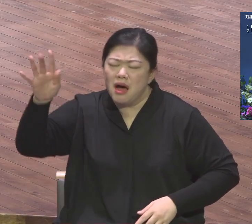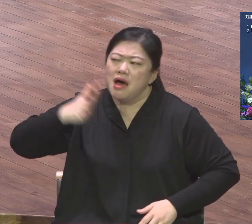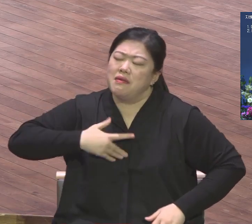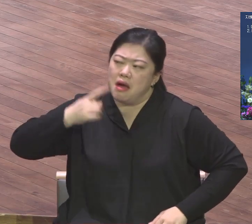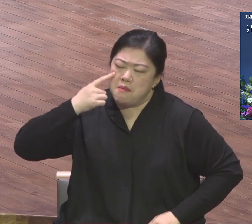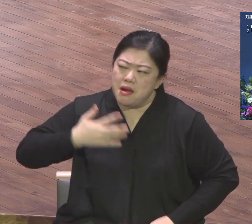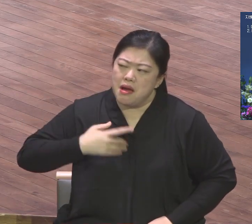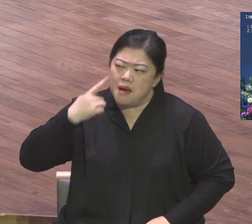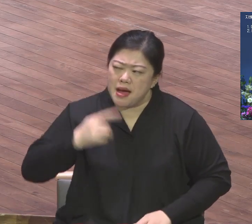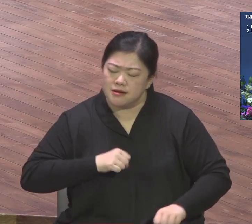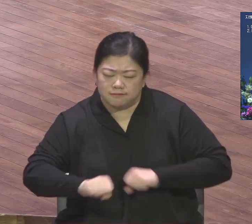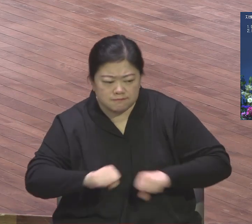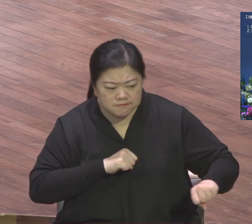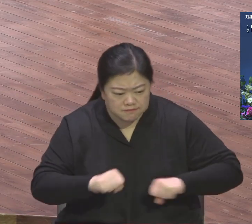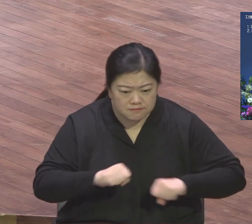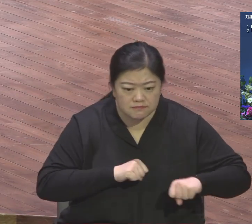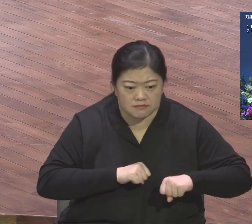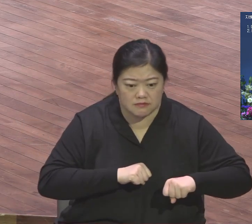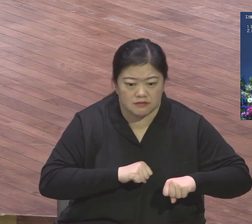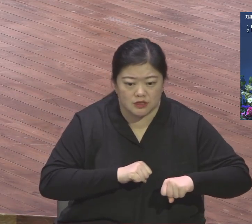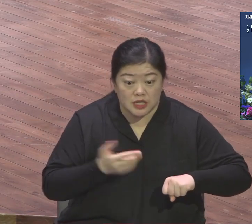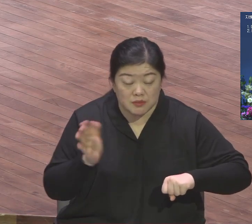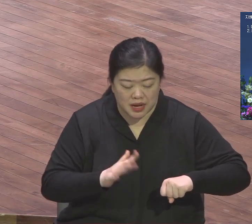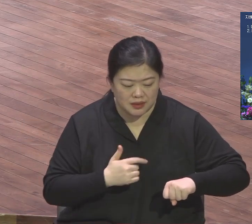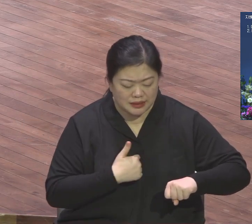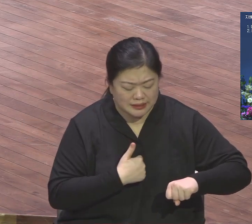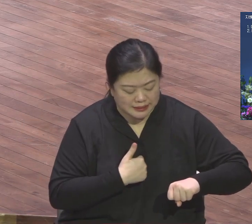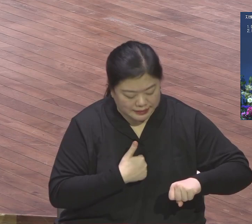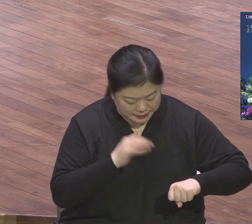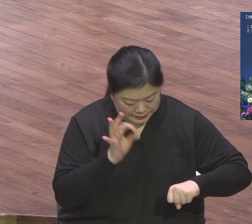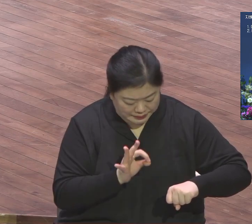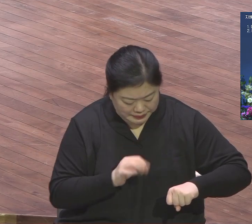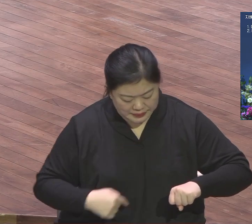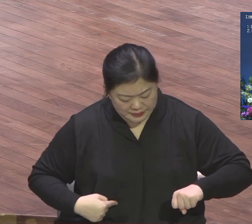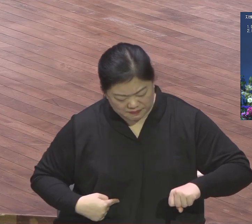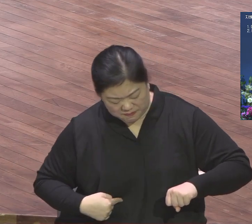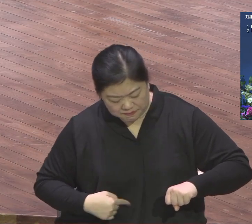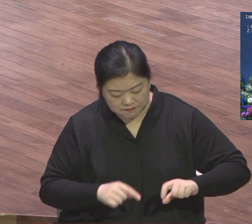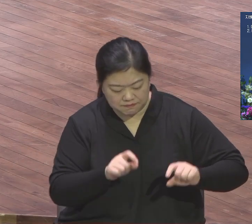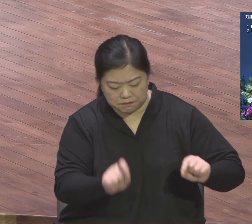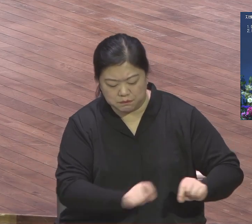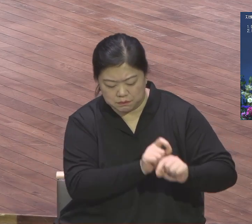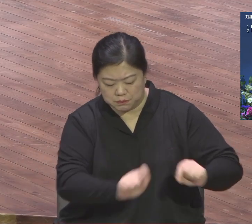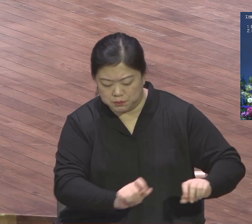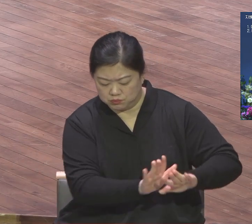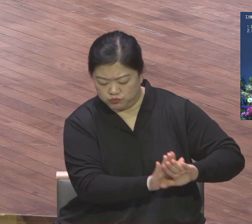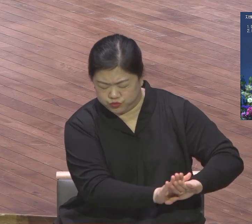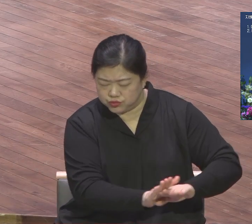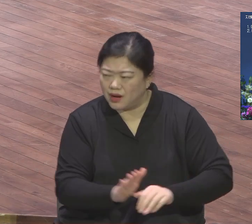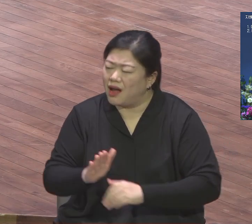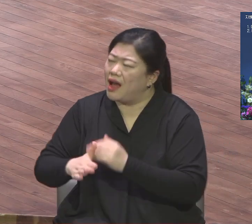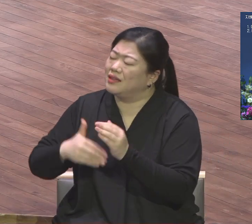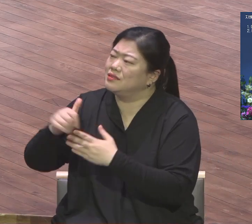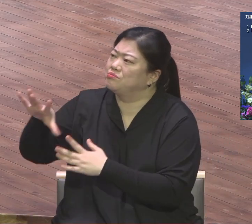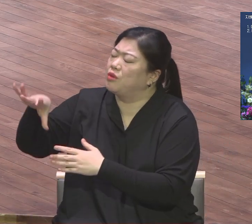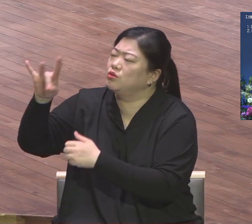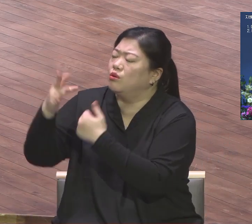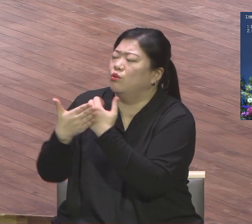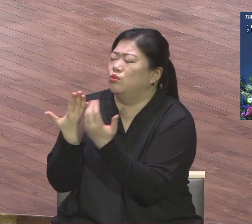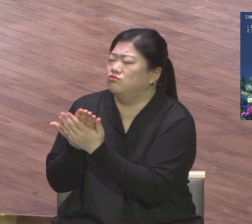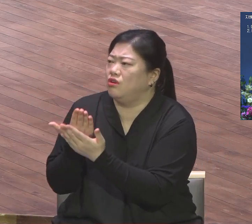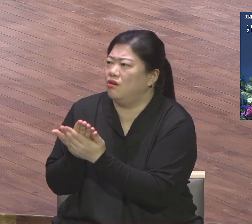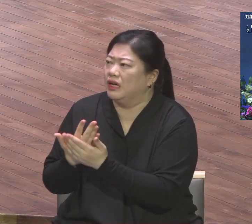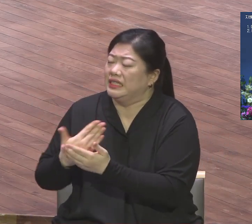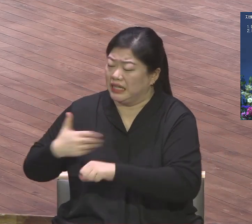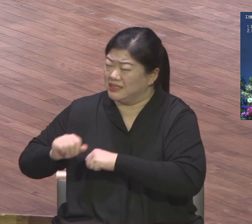이 복음을 받는 순간, 말씀 듣는 순간, 그리스도의 마음을 가지는 순간에 새롭게 된다니까요. 그 사람을 무시하면 안